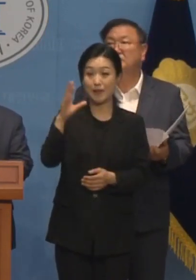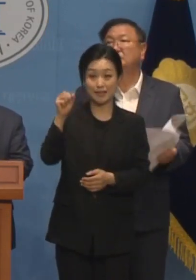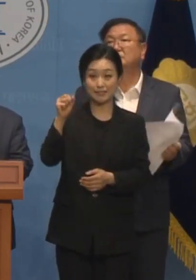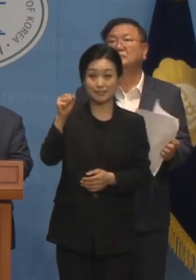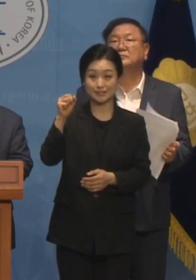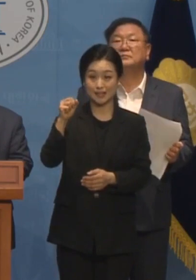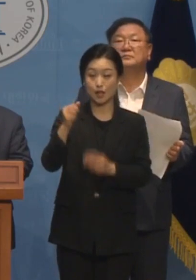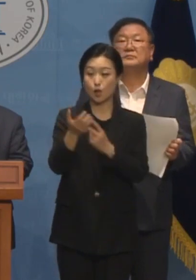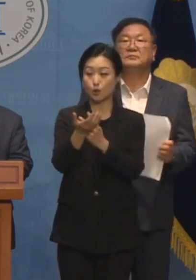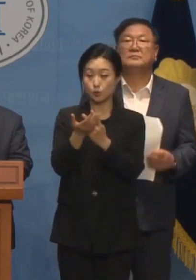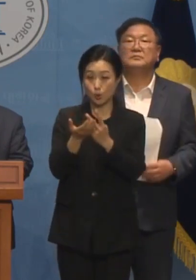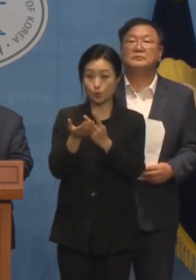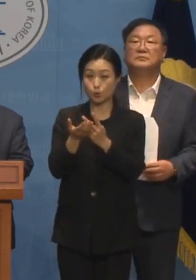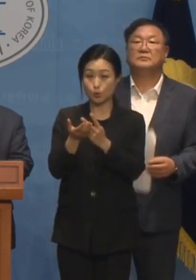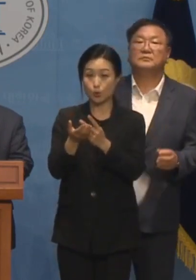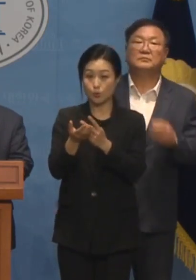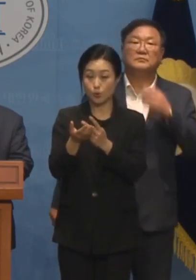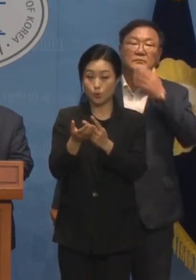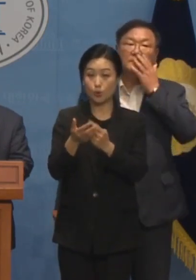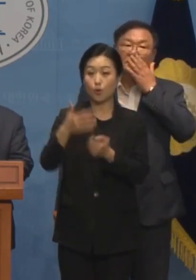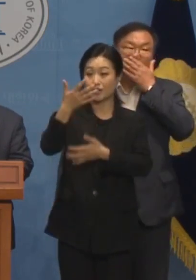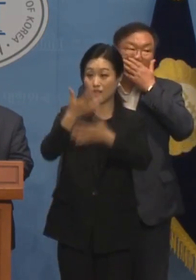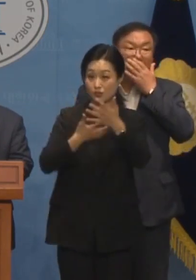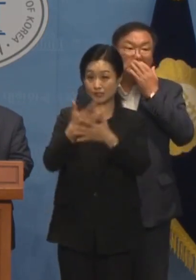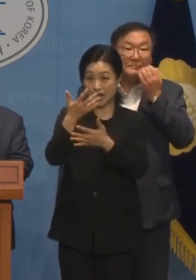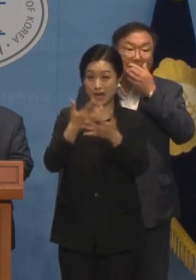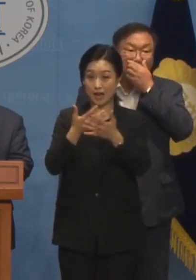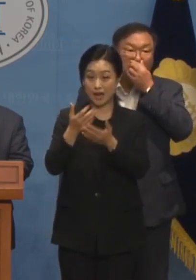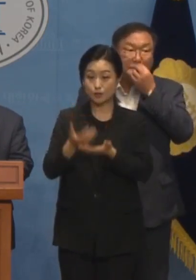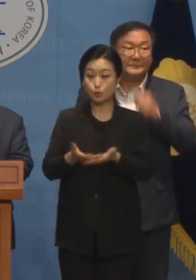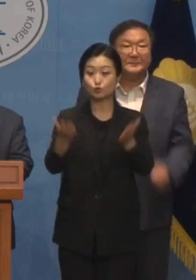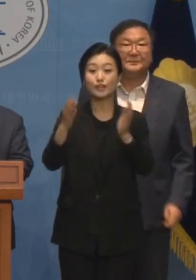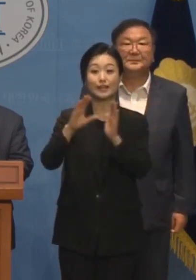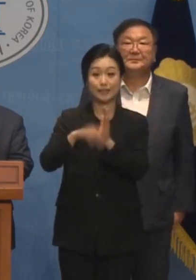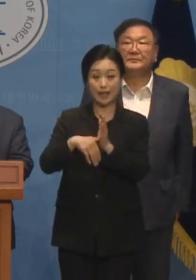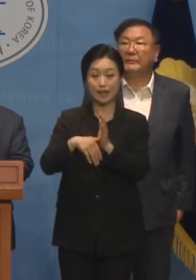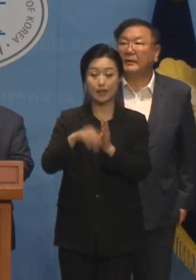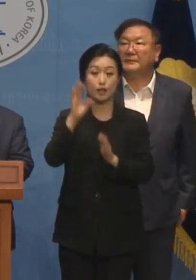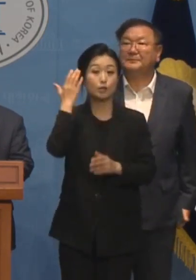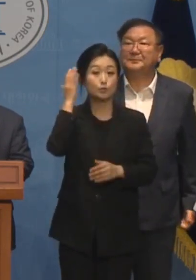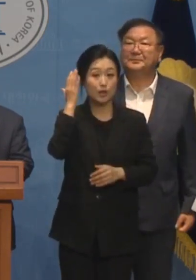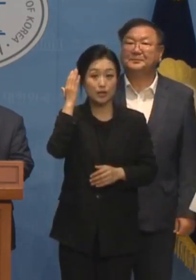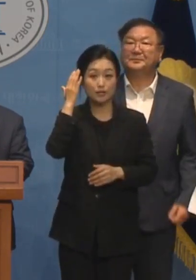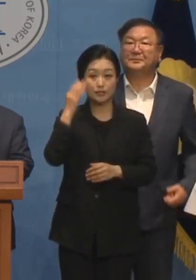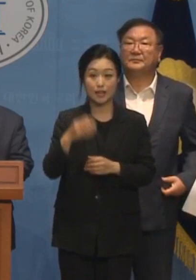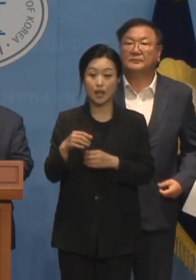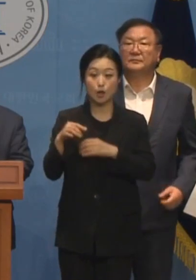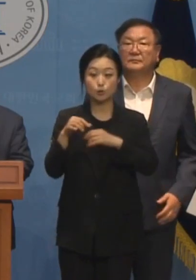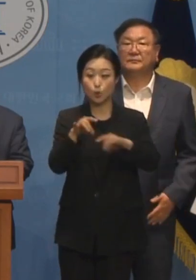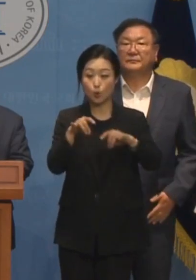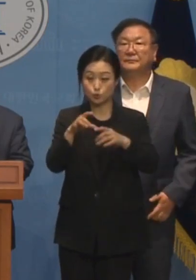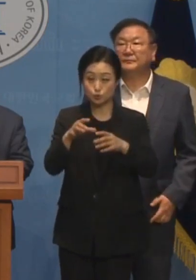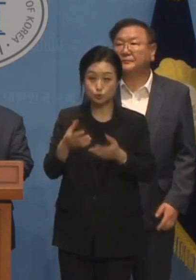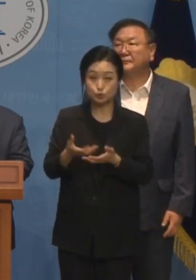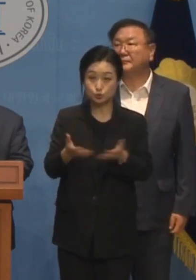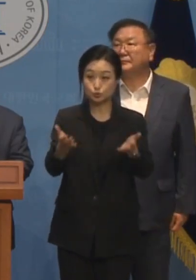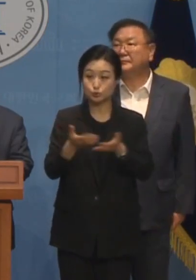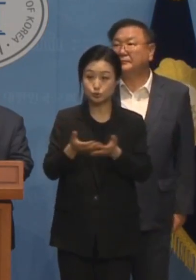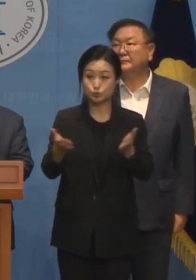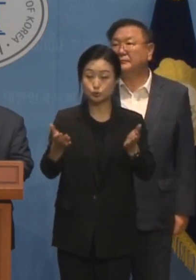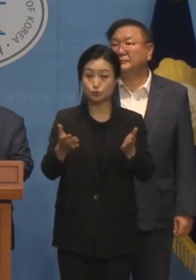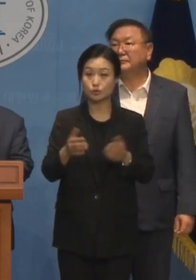KBS에서 독도 영상관 송출을 하는데 최근에 송출을 끄는 데가